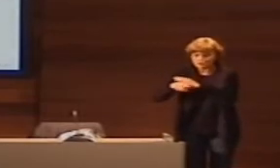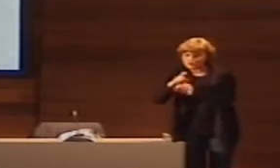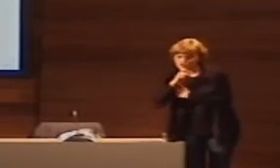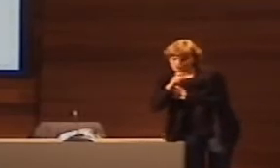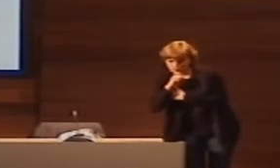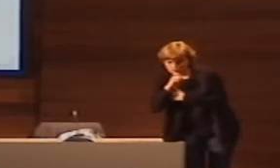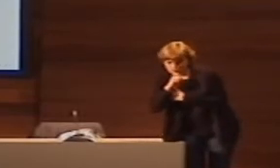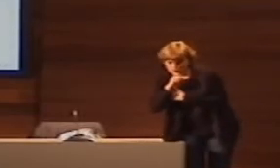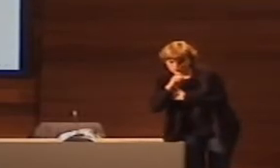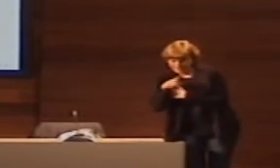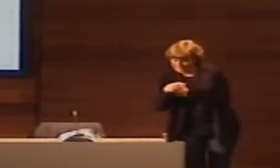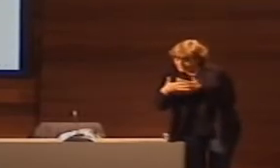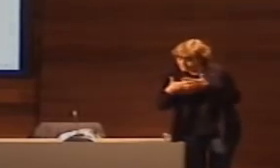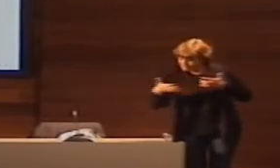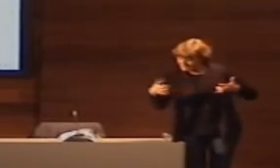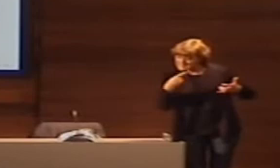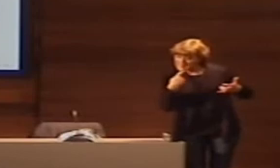parte de esta frase,